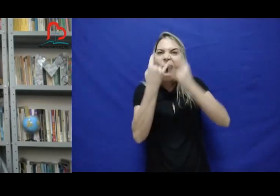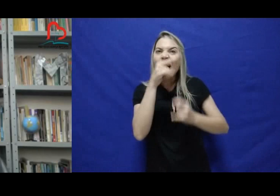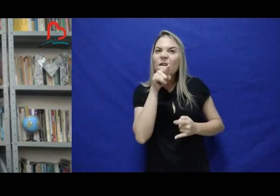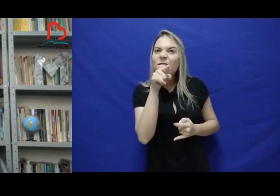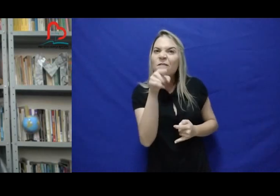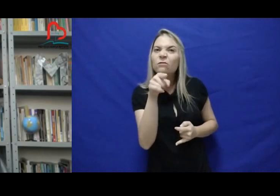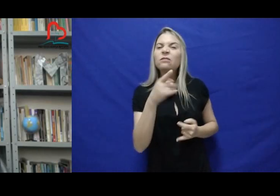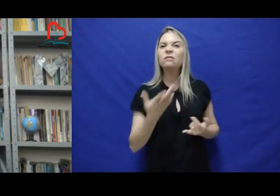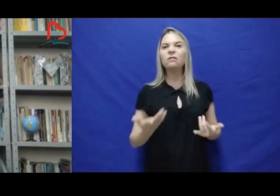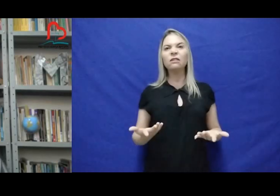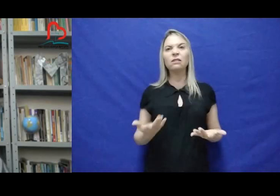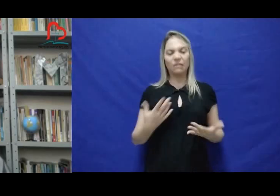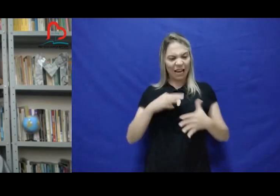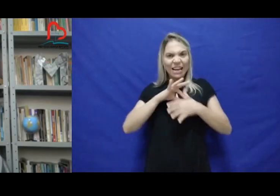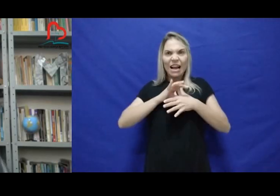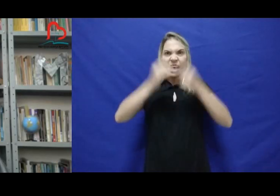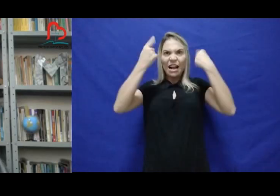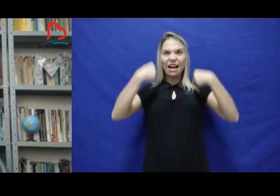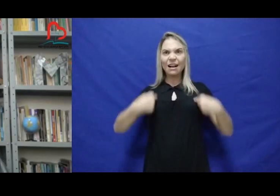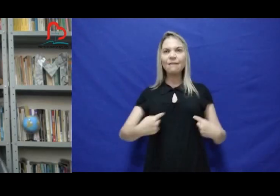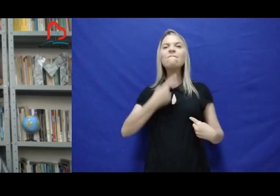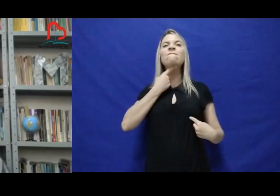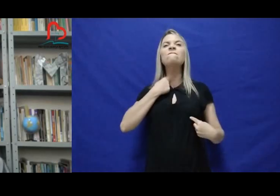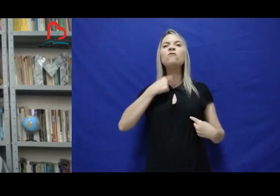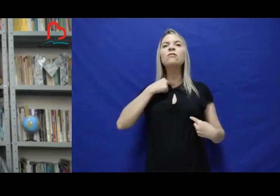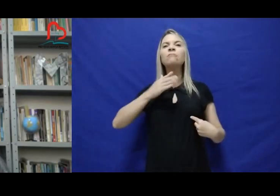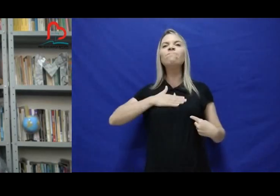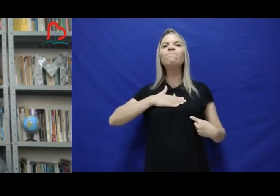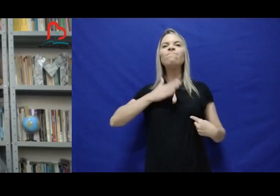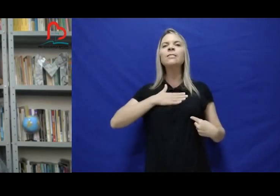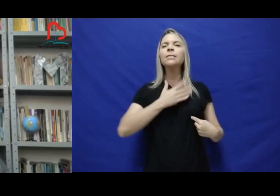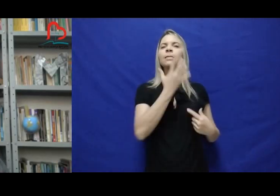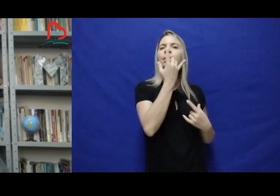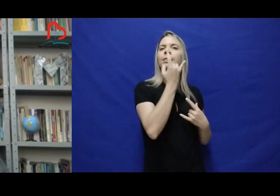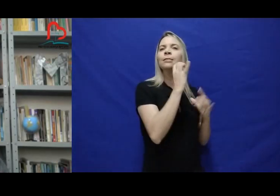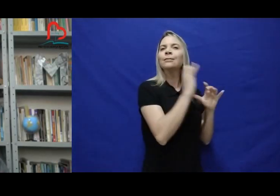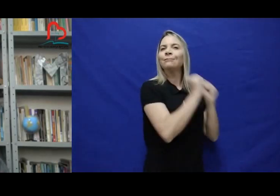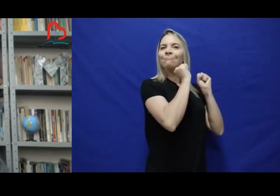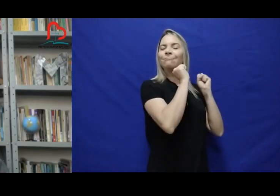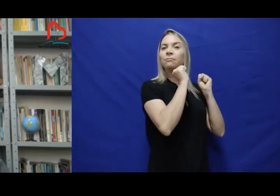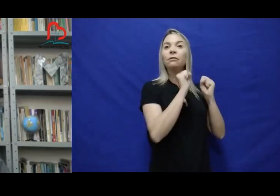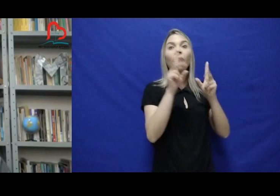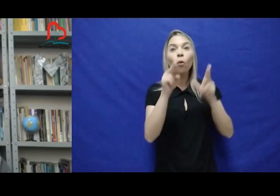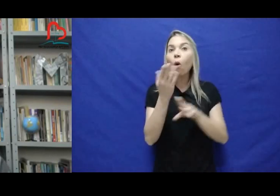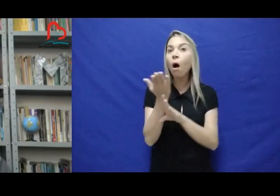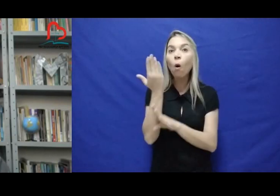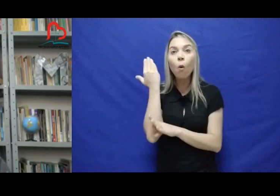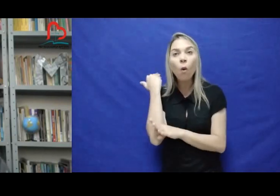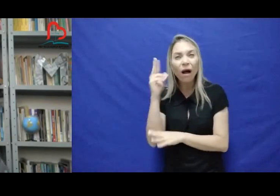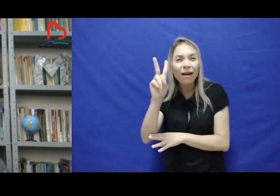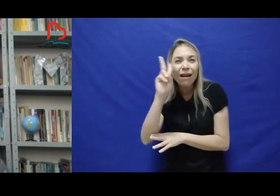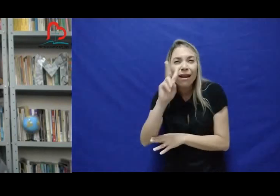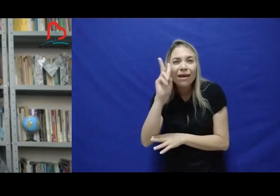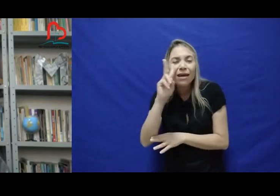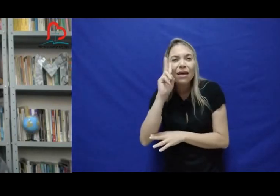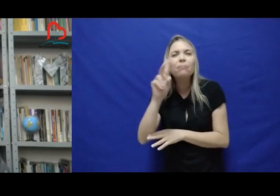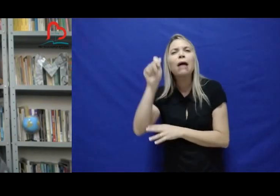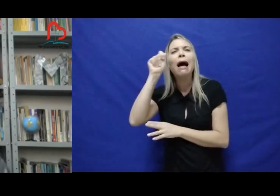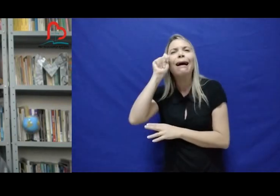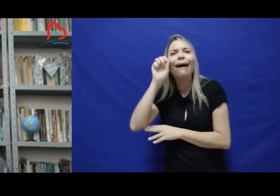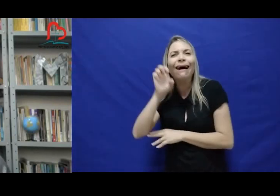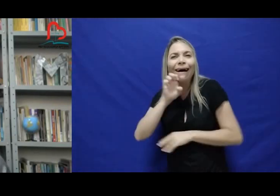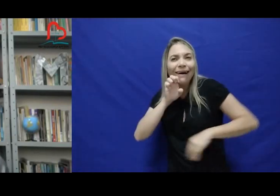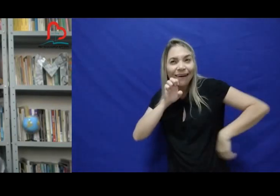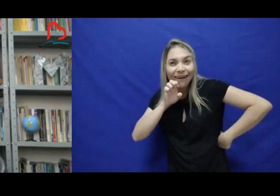A concupiscência da carne, a concupiscência dos olhos, a soberba da vida. Assim aconteceu no